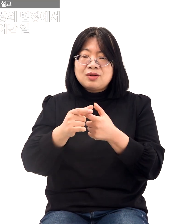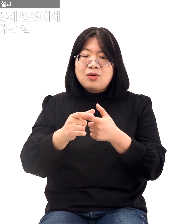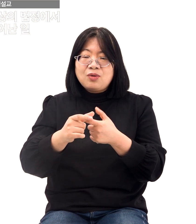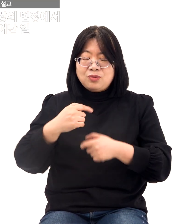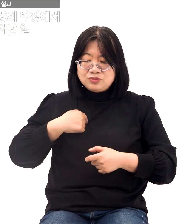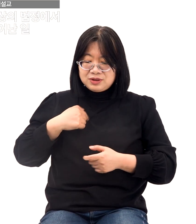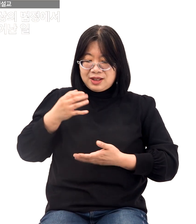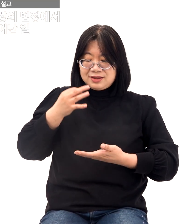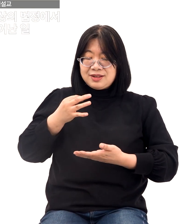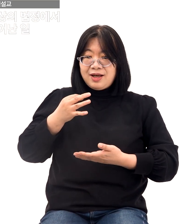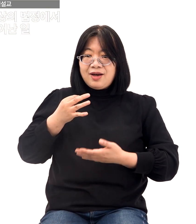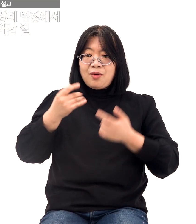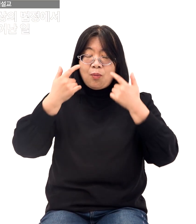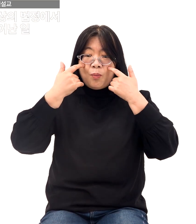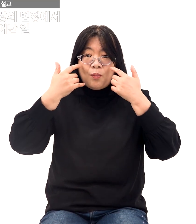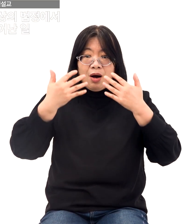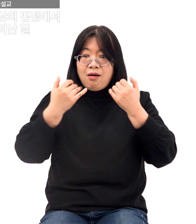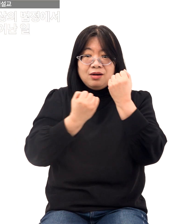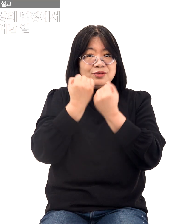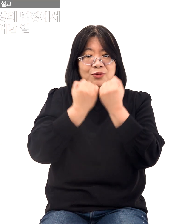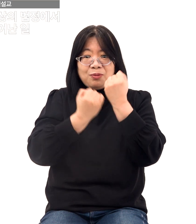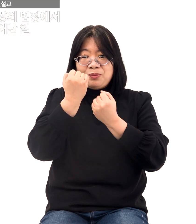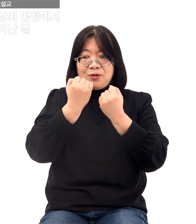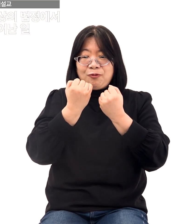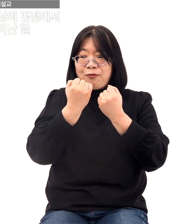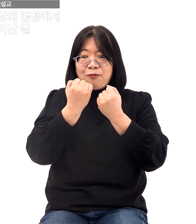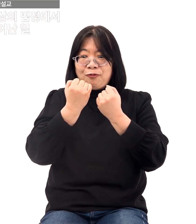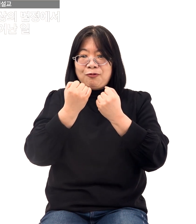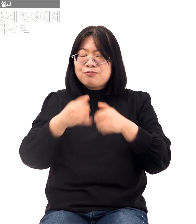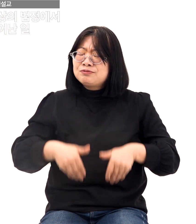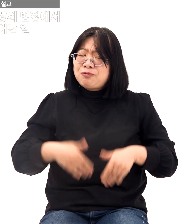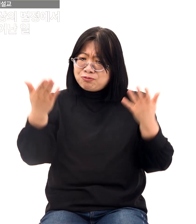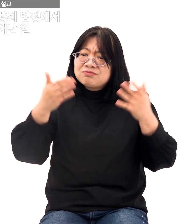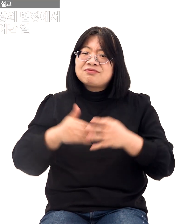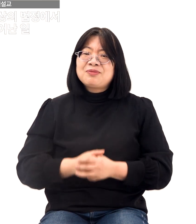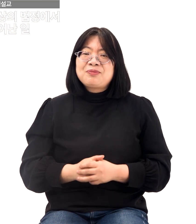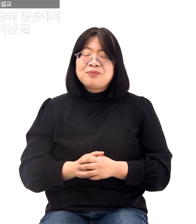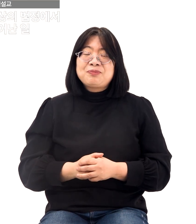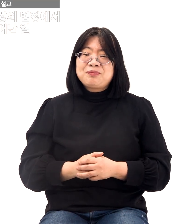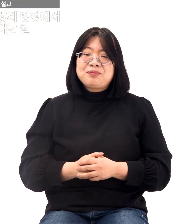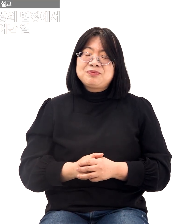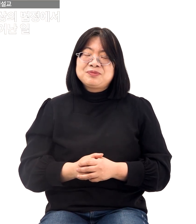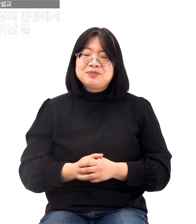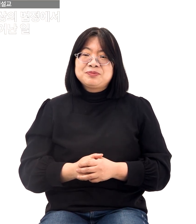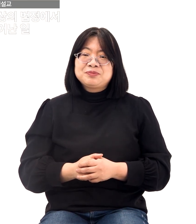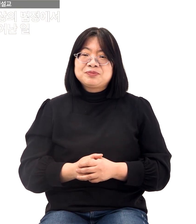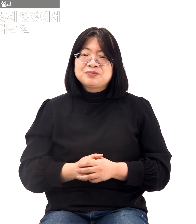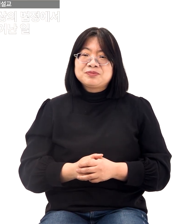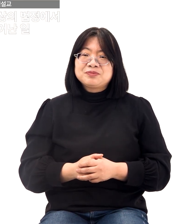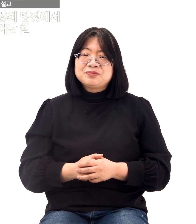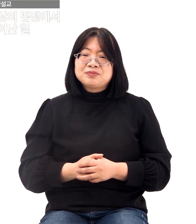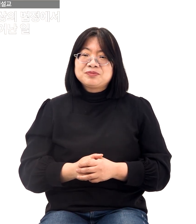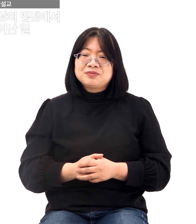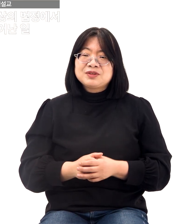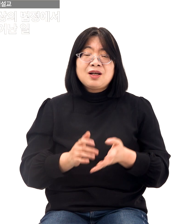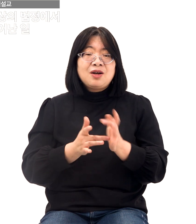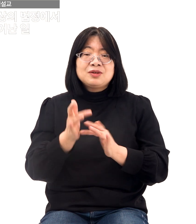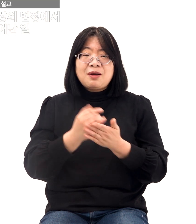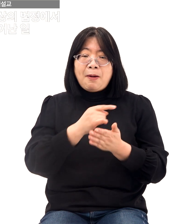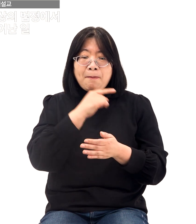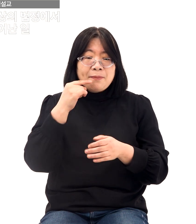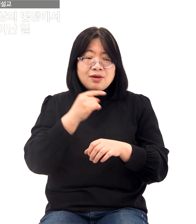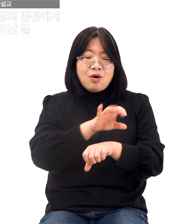더 명징한 설명이 필요합니까? 더 이상 설명이 필요하지